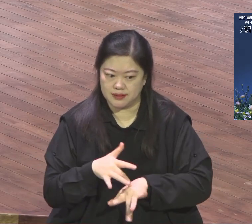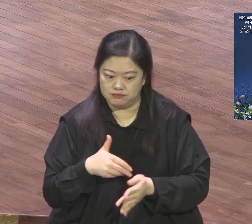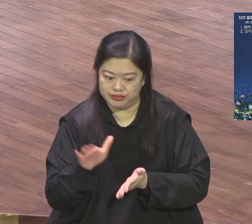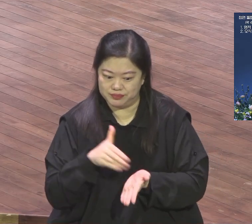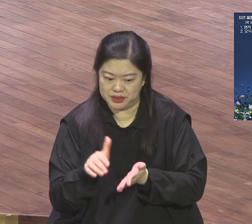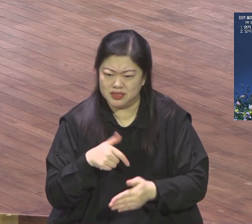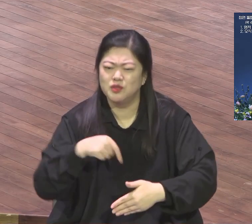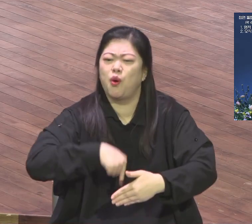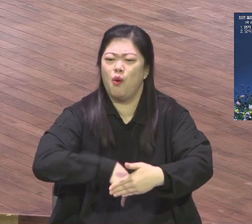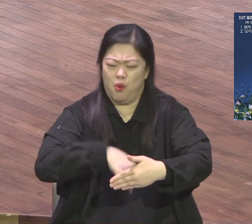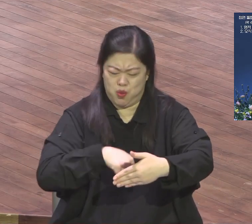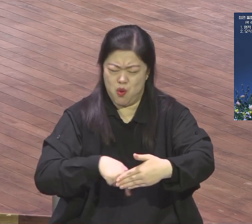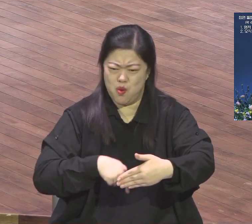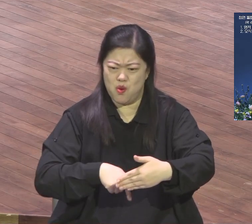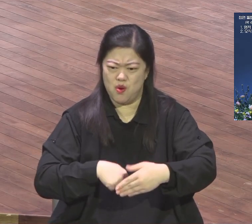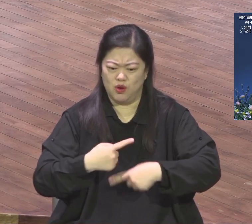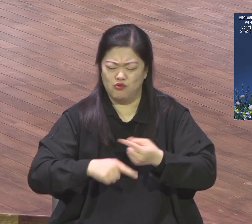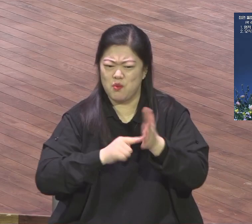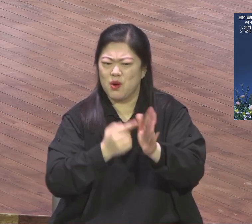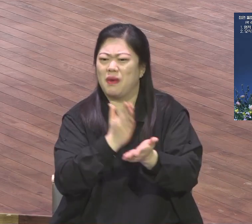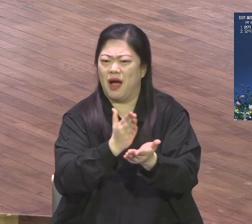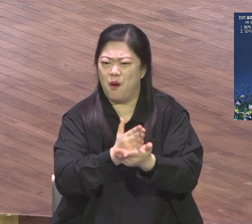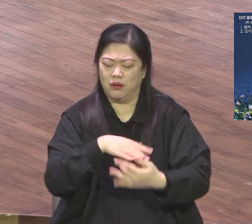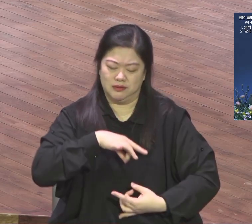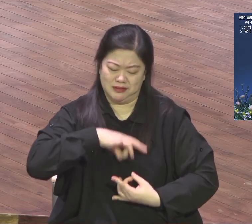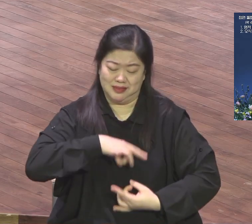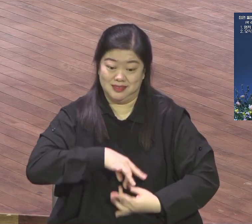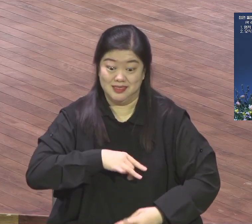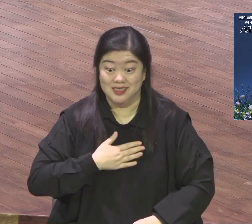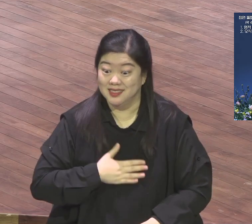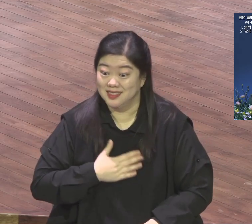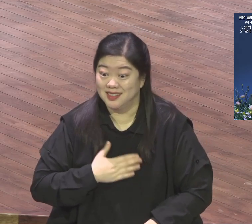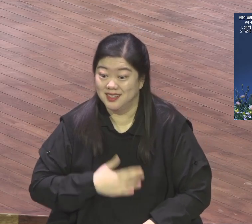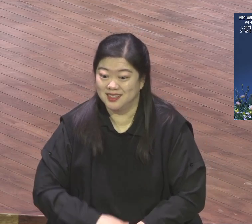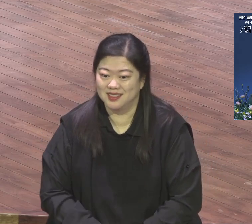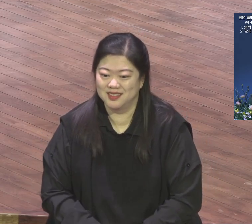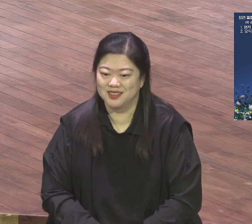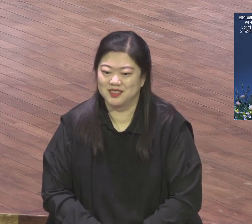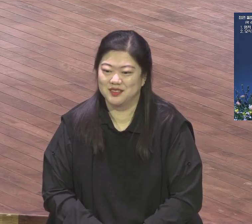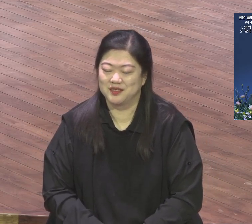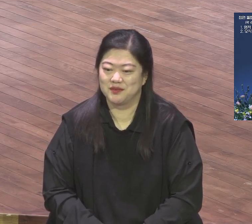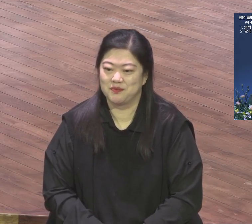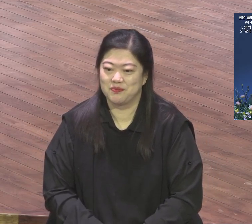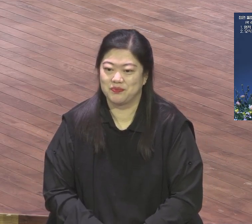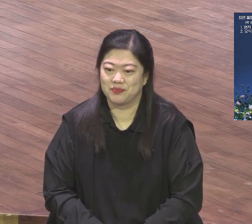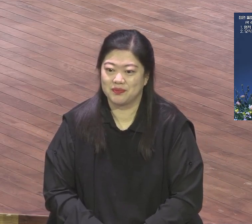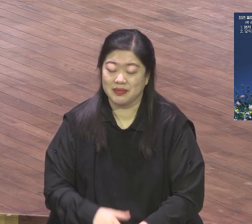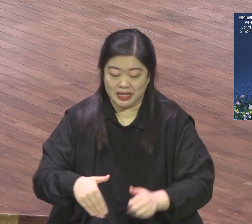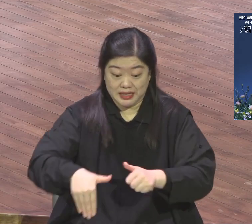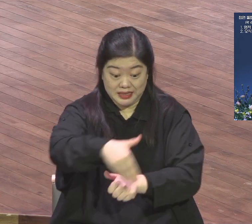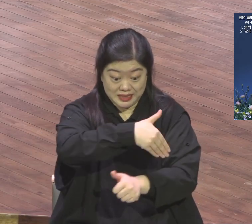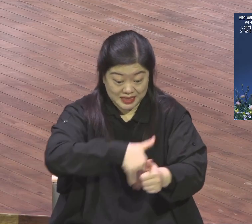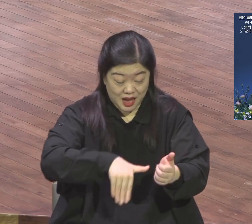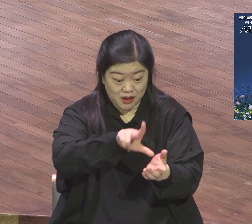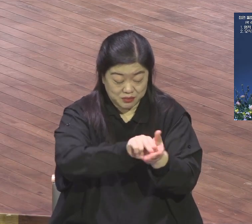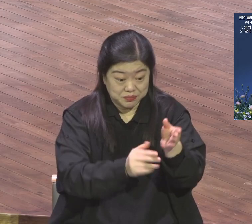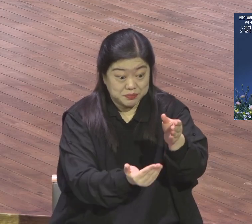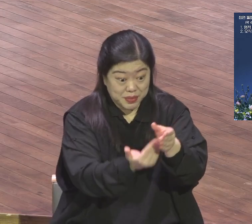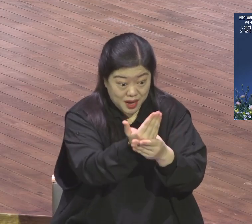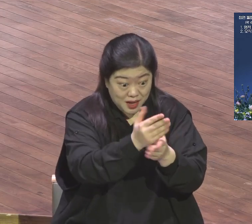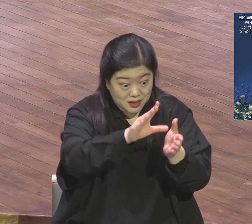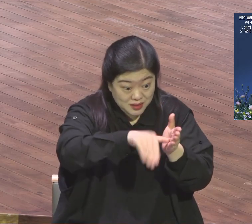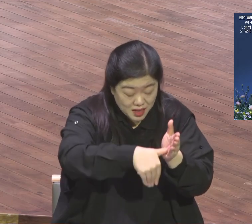예수님이 하늘과 땅의 모든 권세를 가지신 하나님의 힘을 여기서 보여준 것입니다. 예수님이